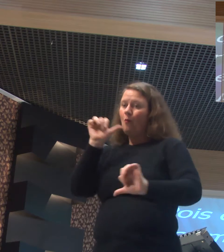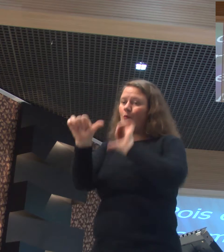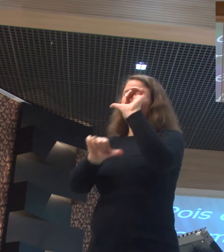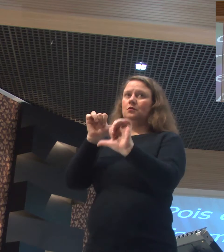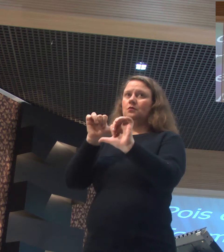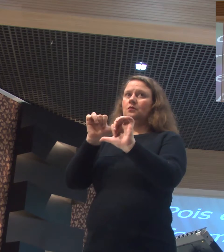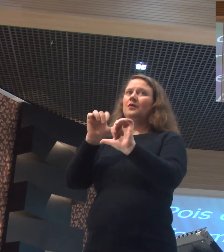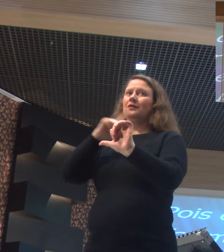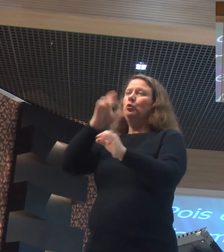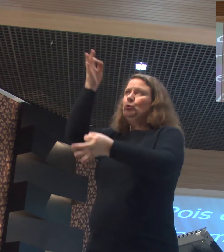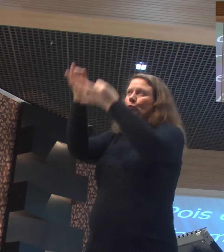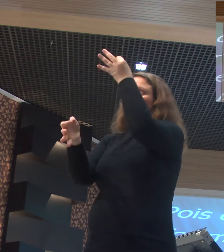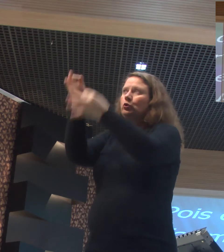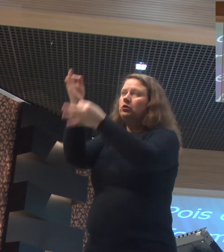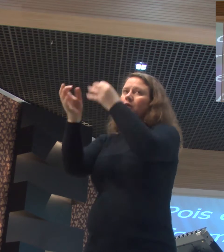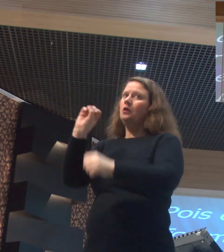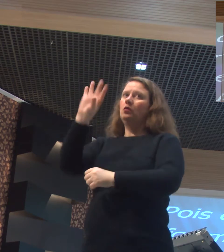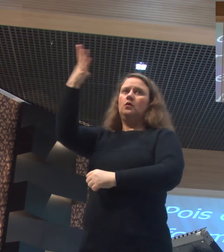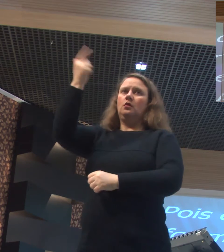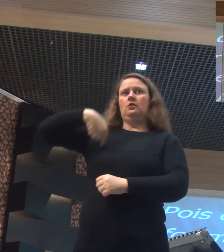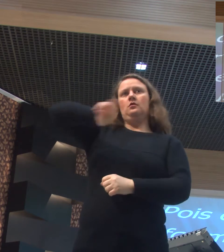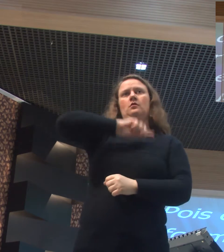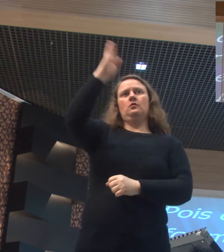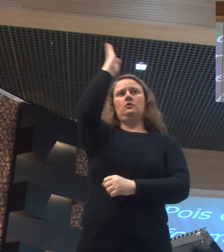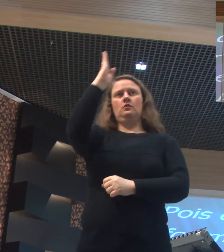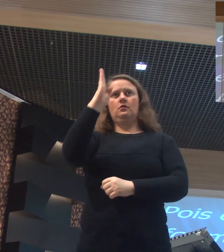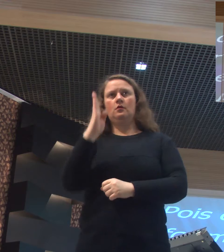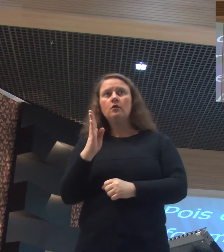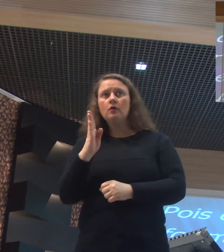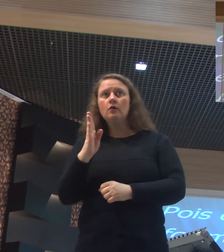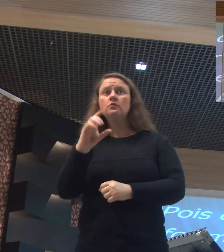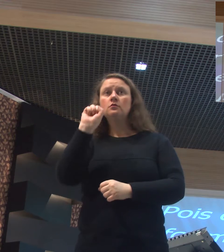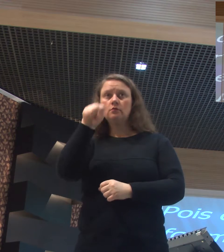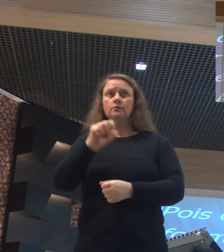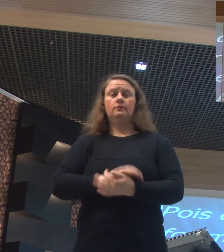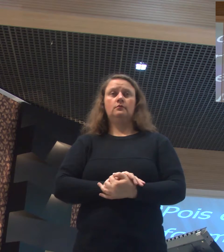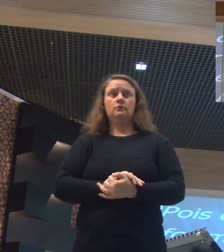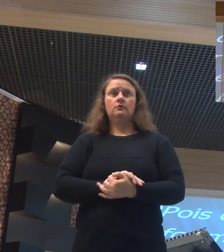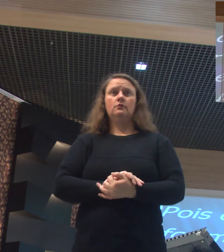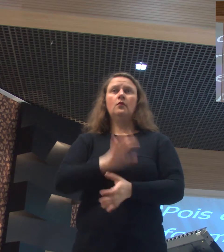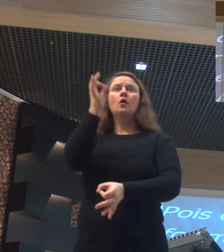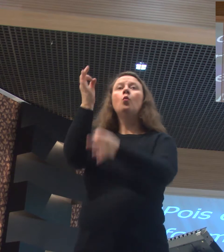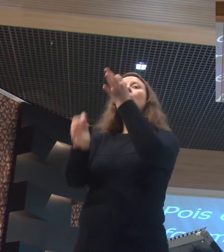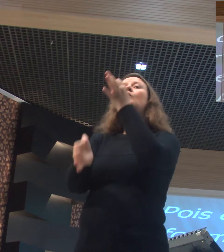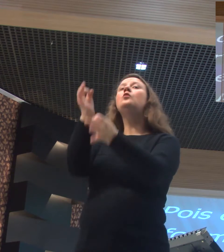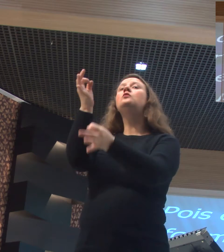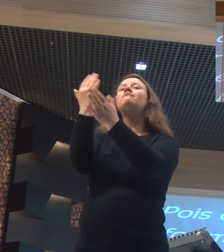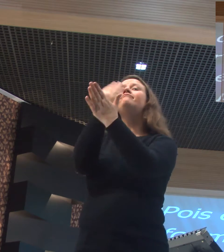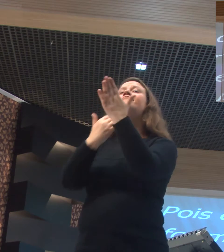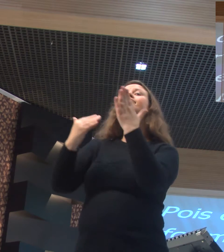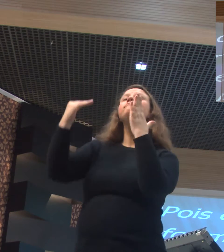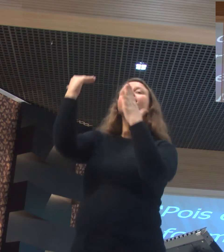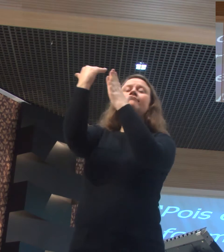nosso país, e a gente tem que orar em favor disso. E a gente vai falar aqui sobre uma justiça muito